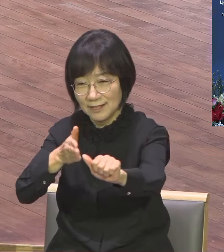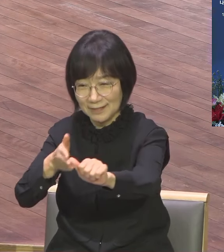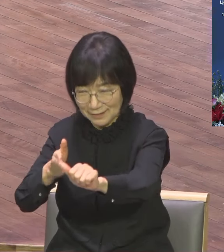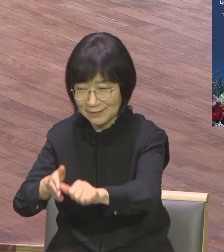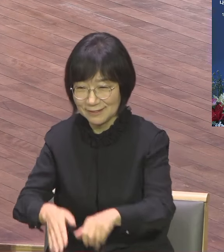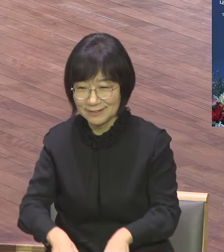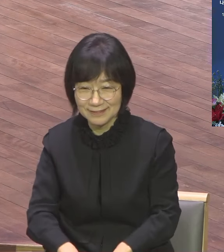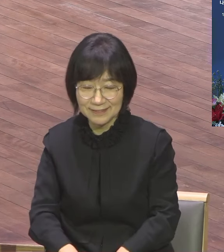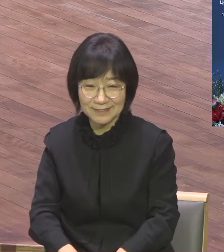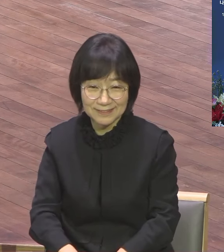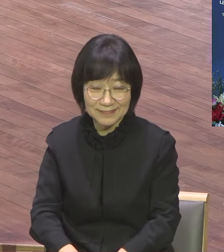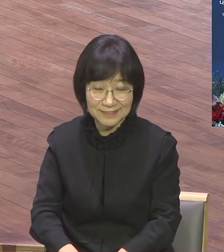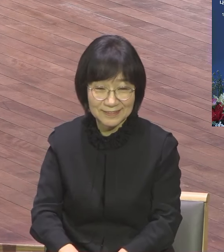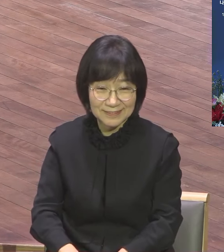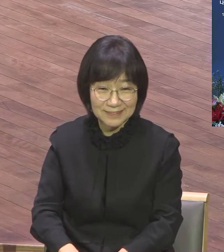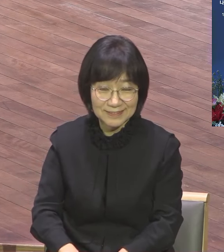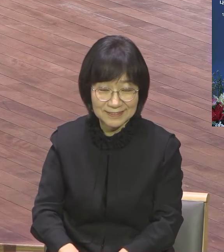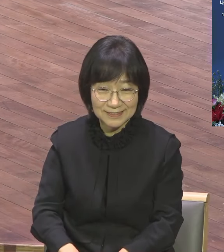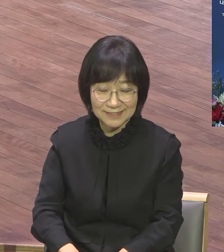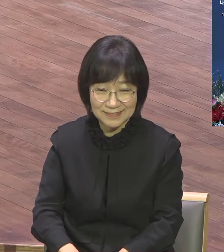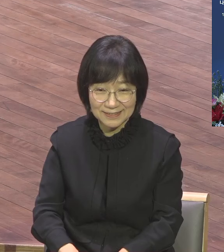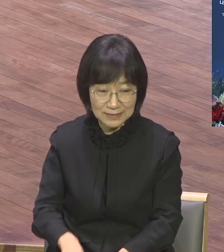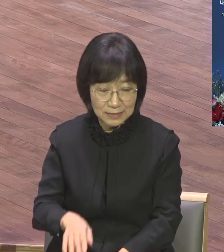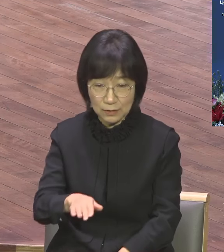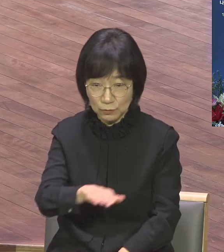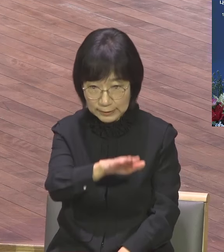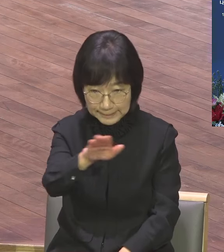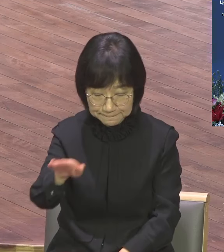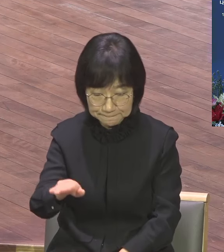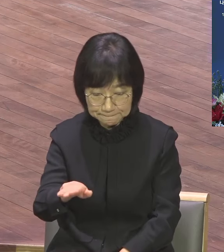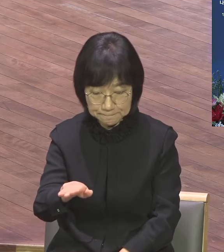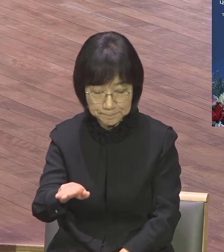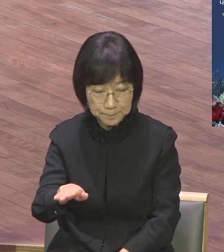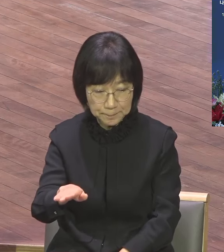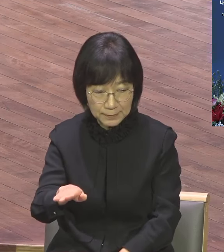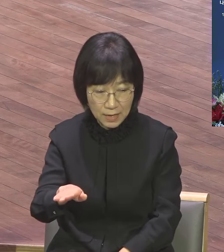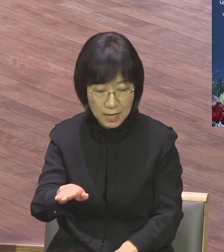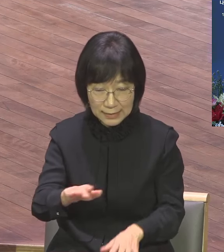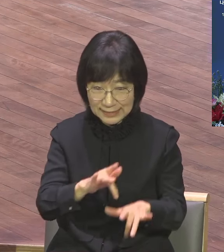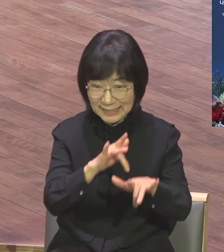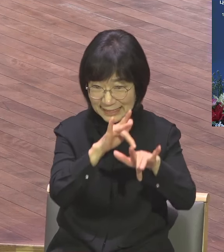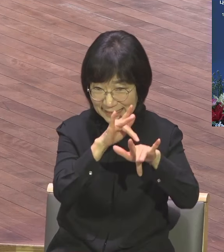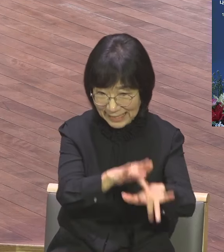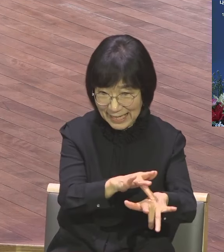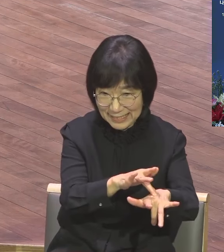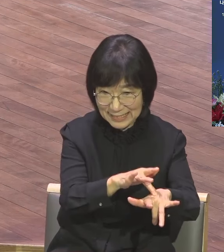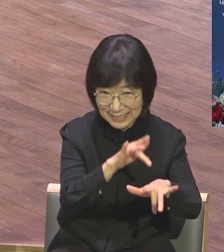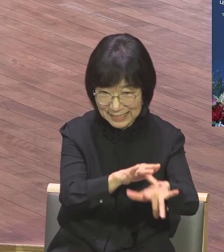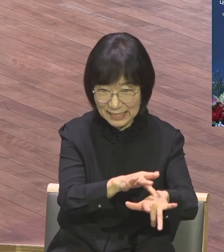자, 그렇다면 우리가 잃어버린 크리스마스의 본질을 회복해야 되는데 사탄이 뿌려놓은 이 가라지를 걷어내야